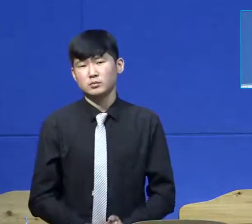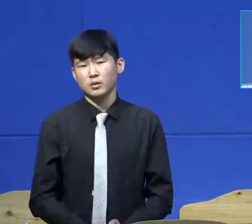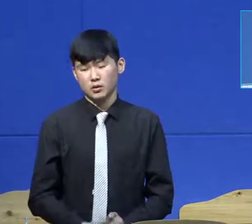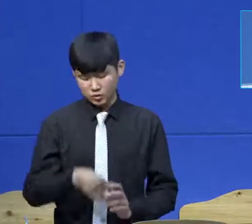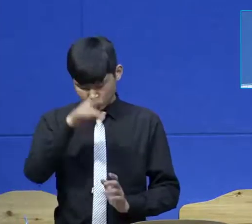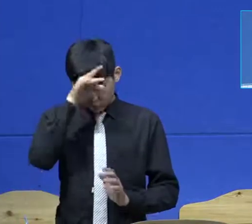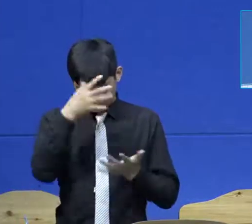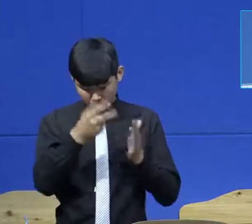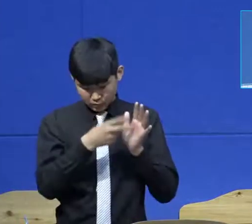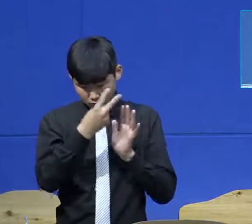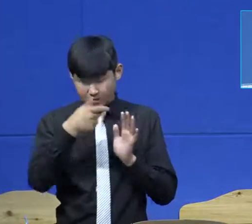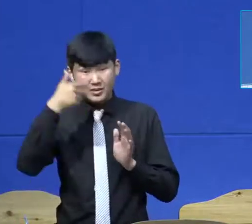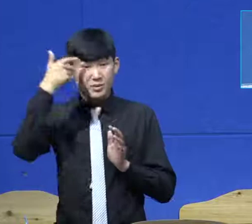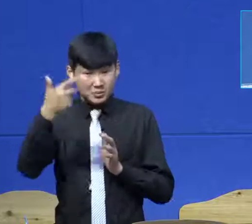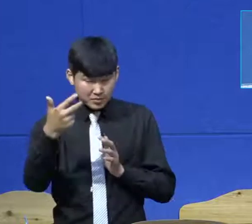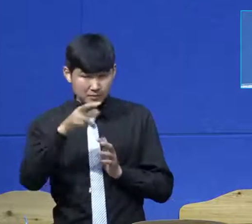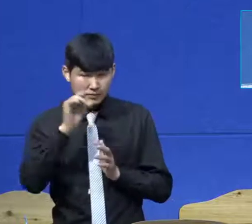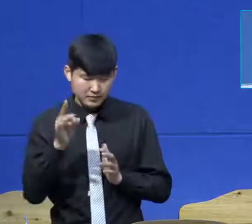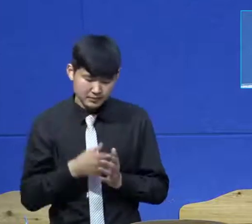Ром 12:3 дээрээс харуул.